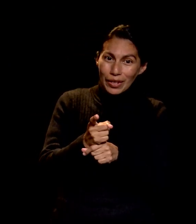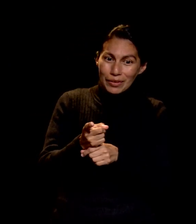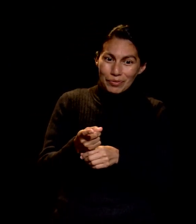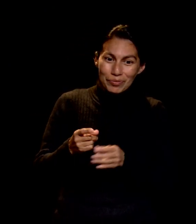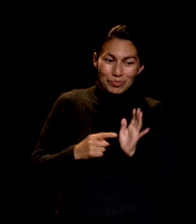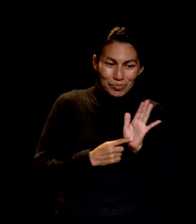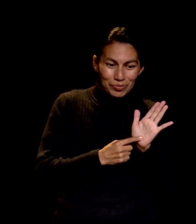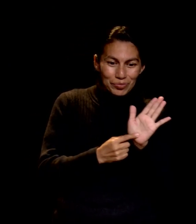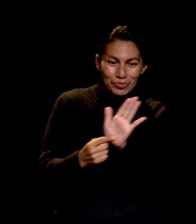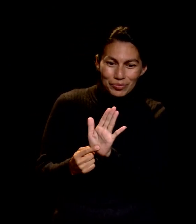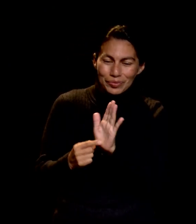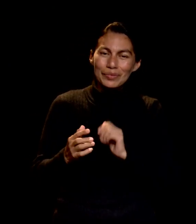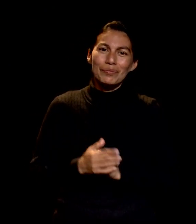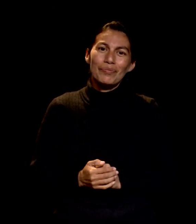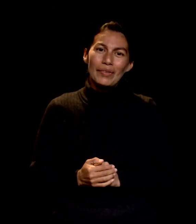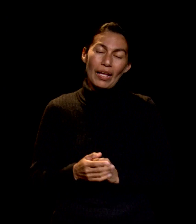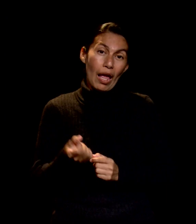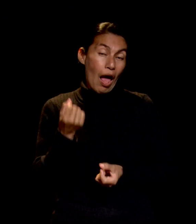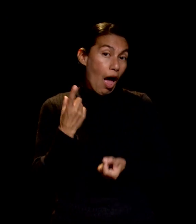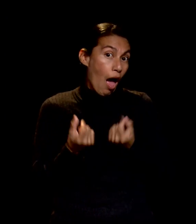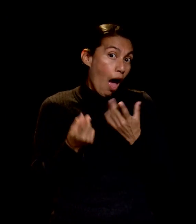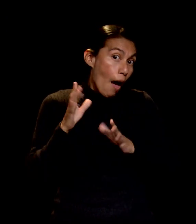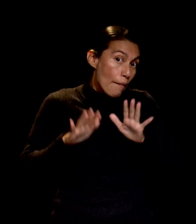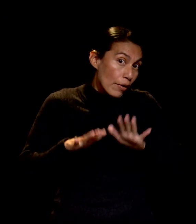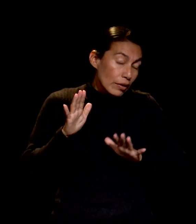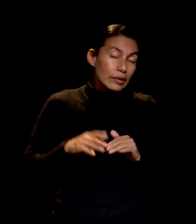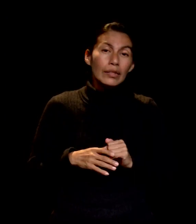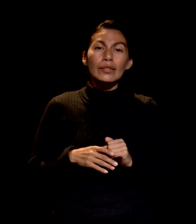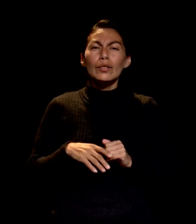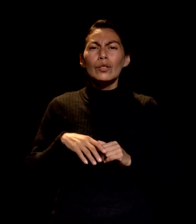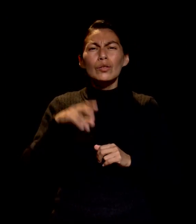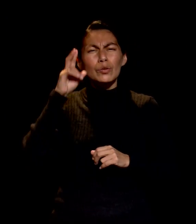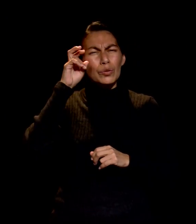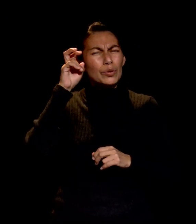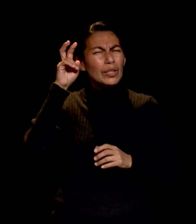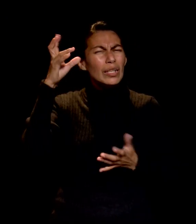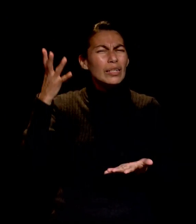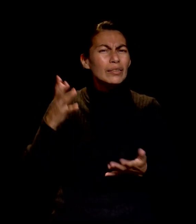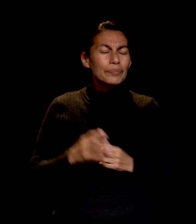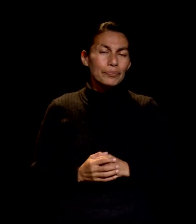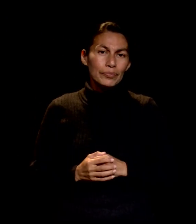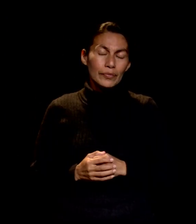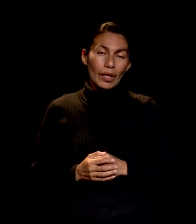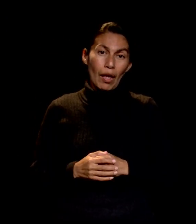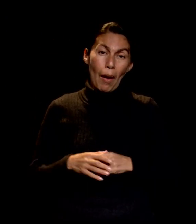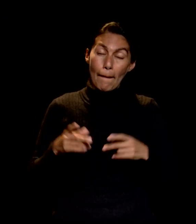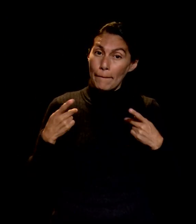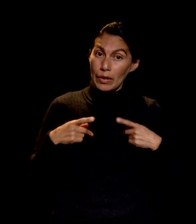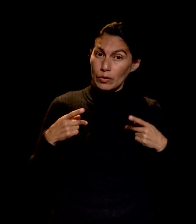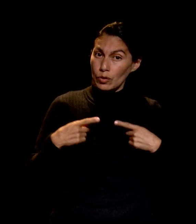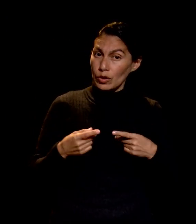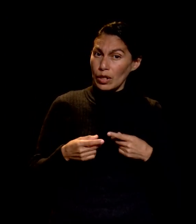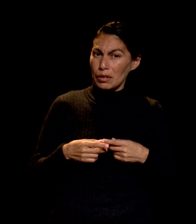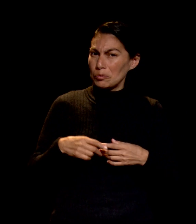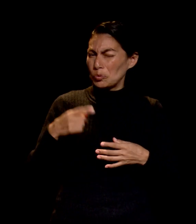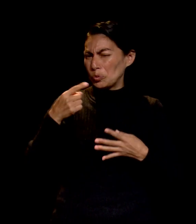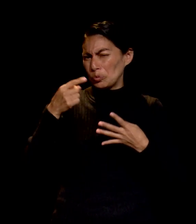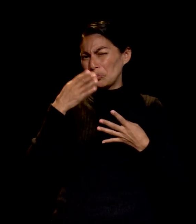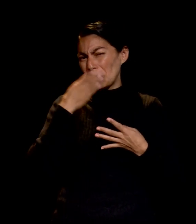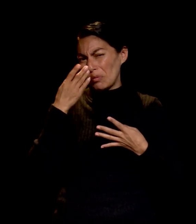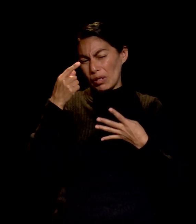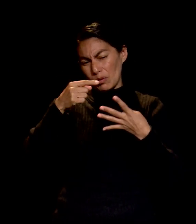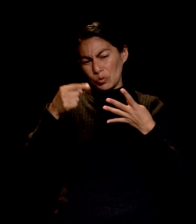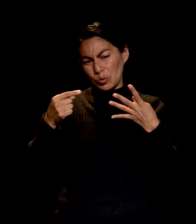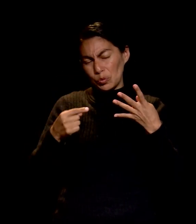Algunas veces inclusive a través de sueños, como es el caso de muchos personajes bíblicos